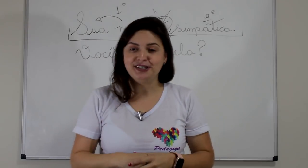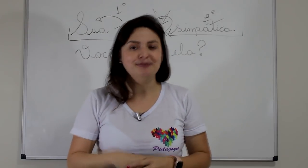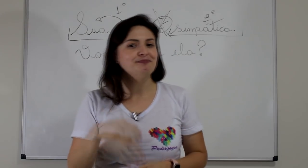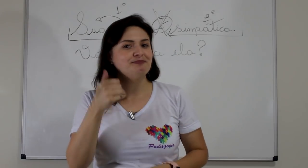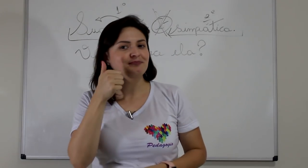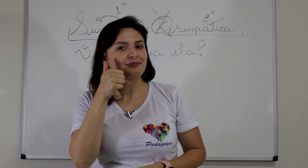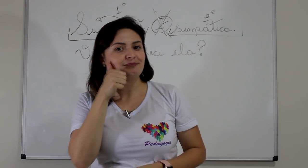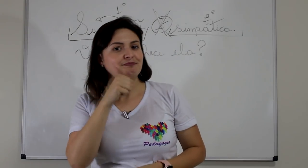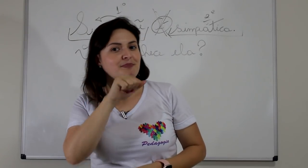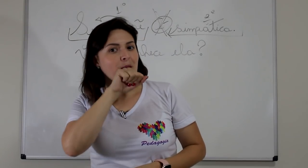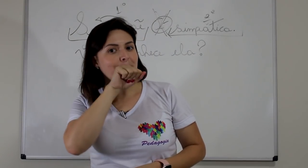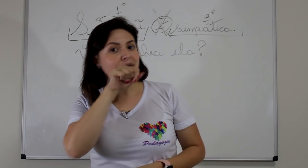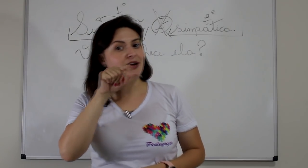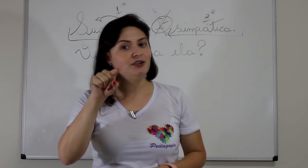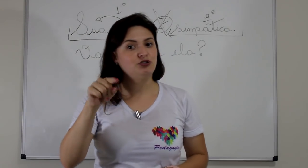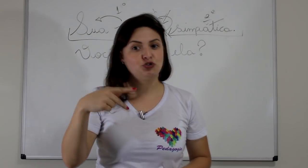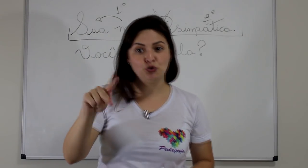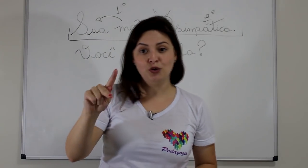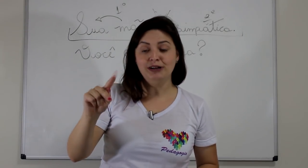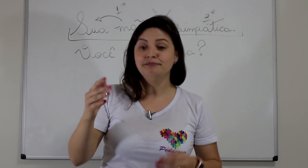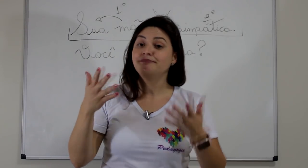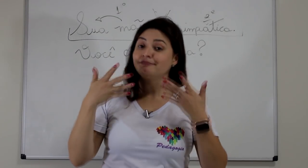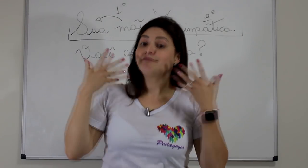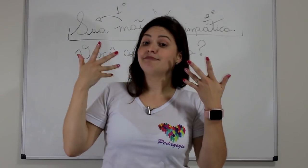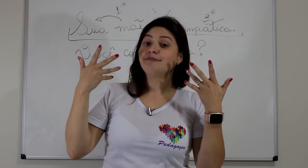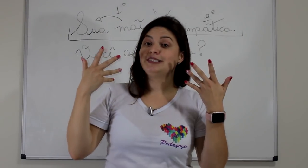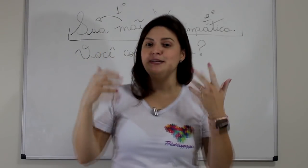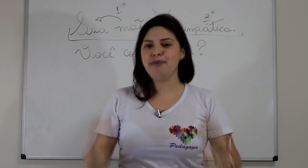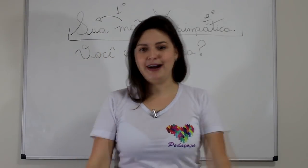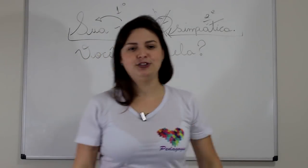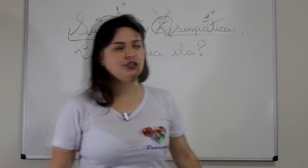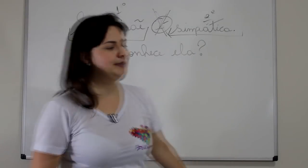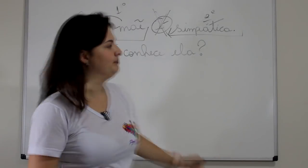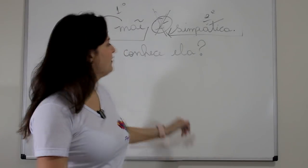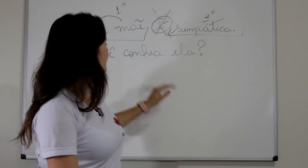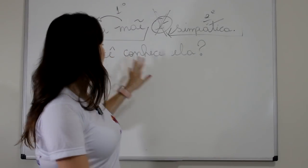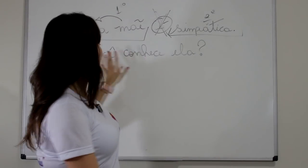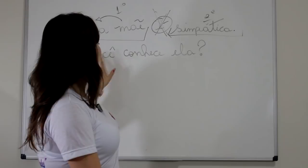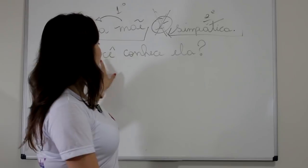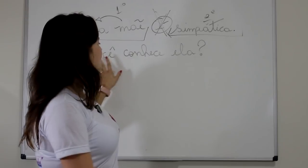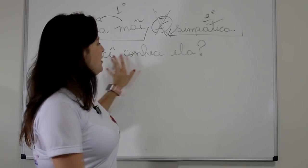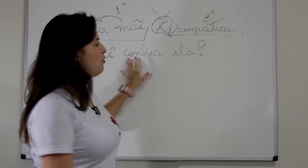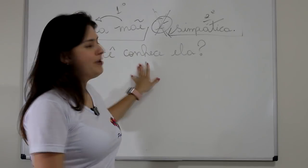simpática. Mãe sua simpática.